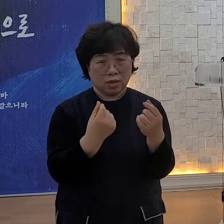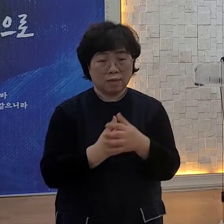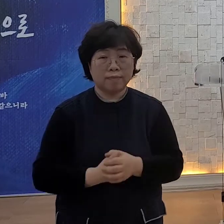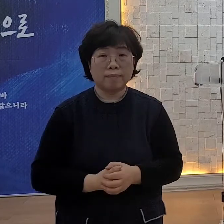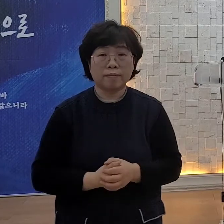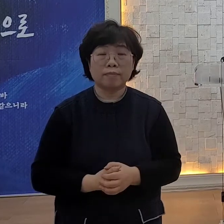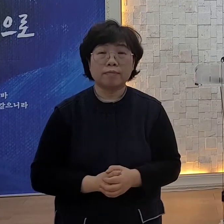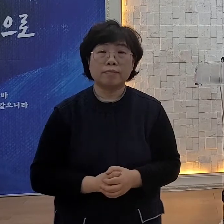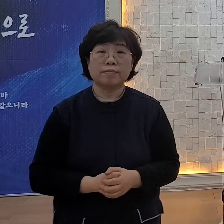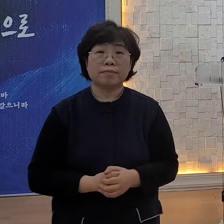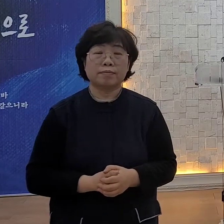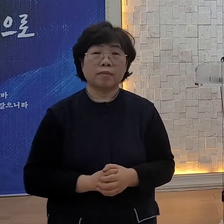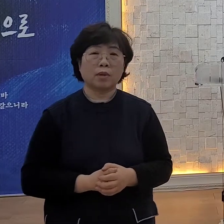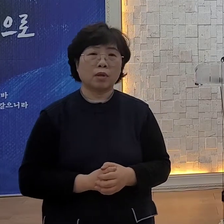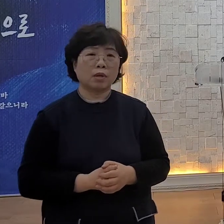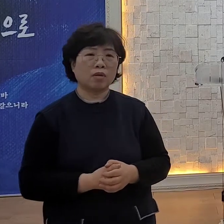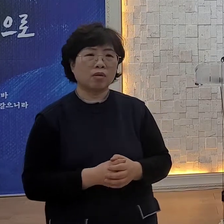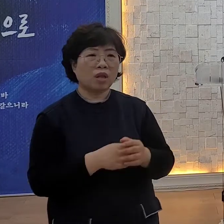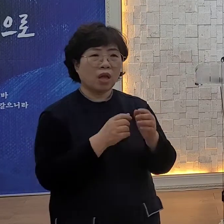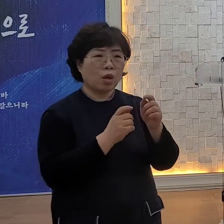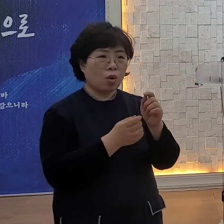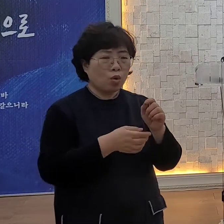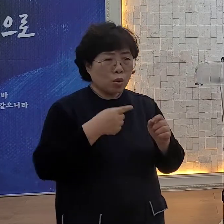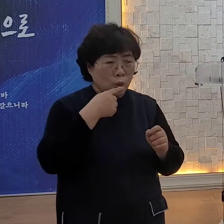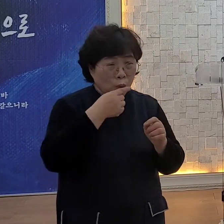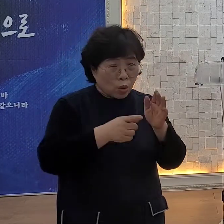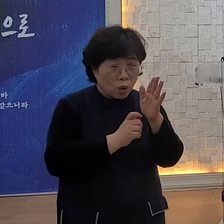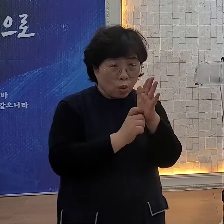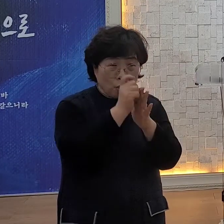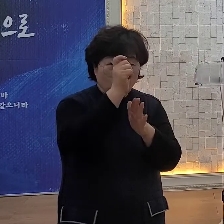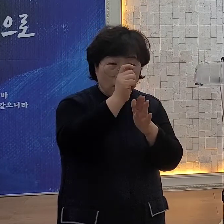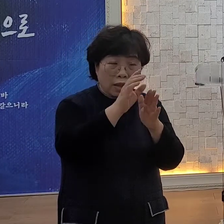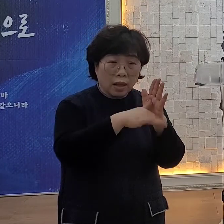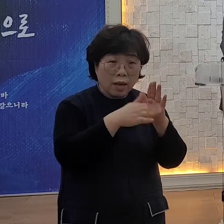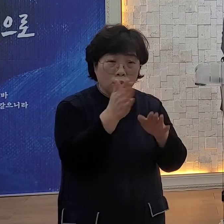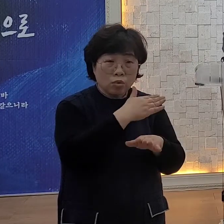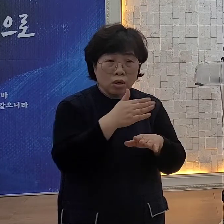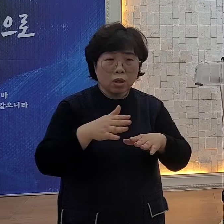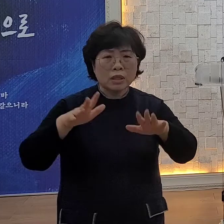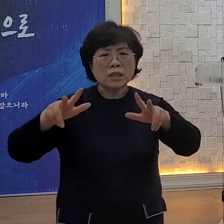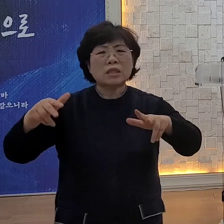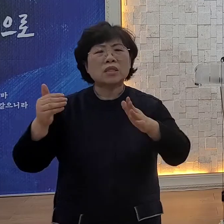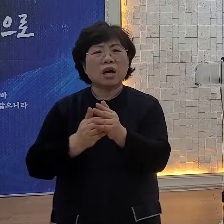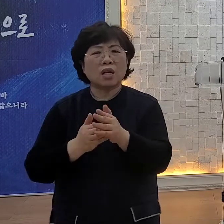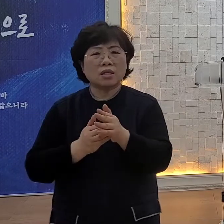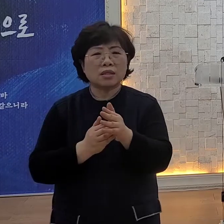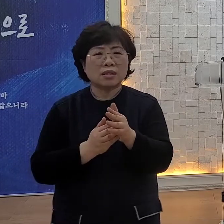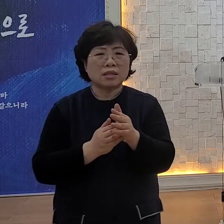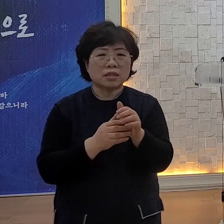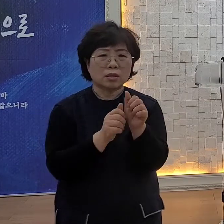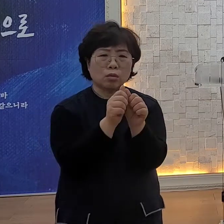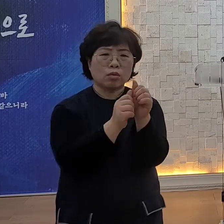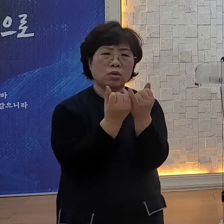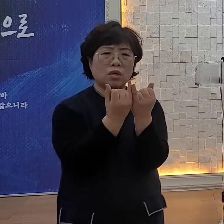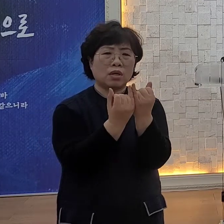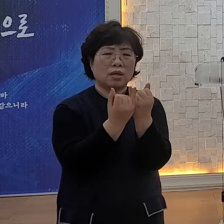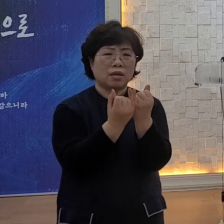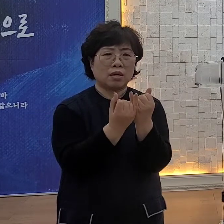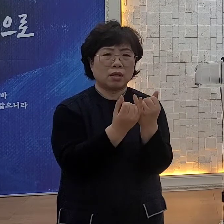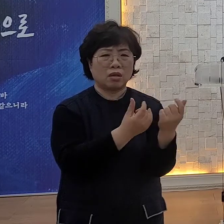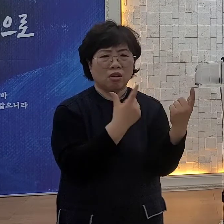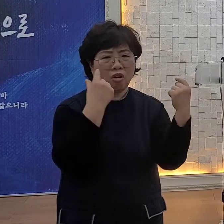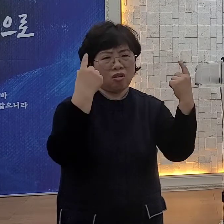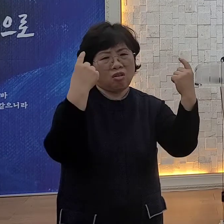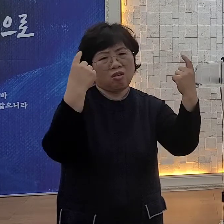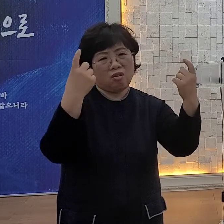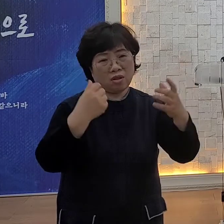시대가 지금부터 지금까지, 그때부터 지금까지 지금 이 시대는 얼마나 하나님의 심판이 임박한